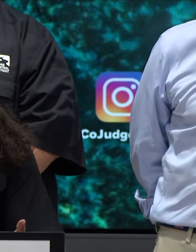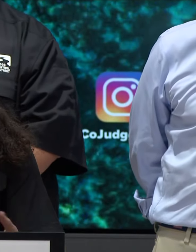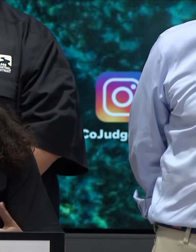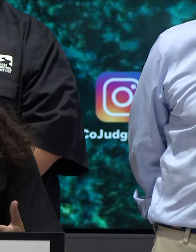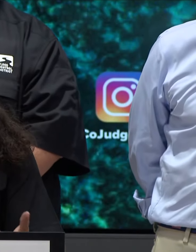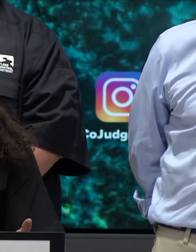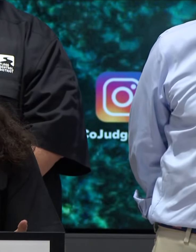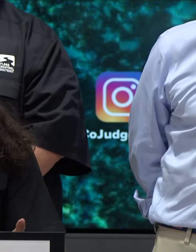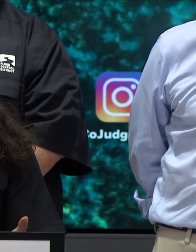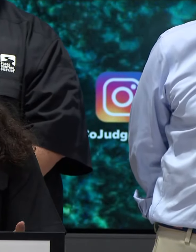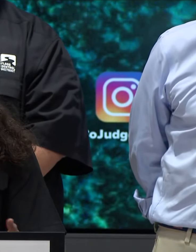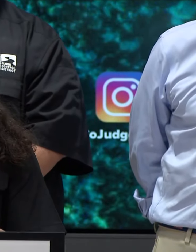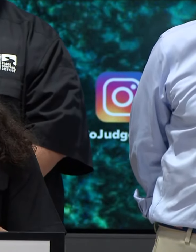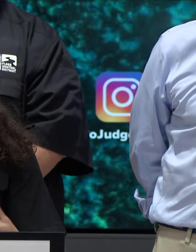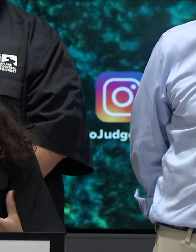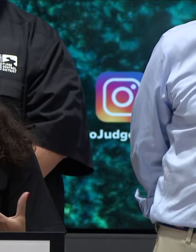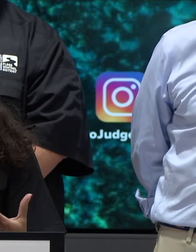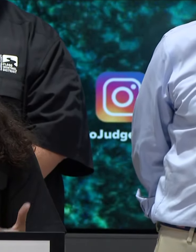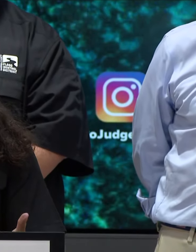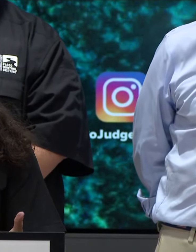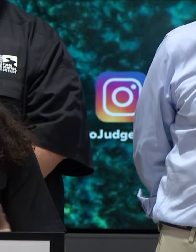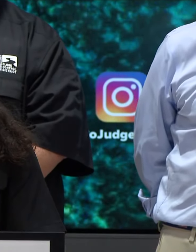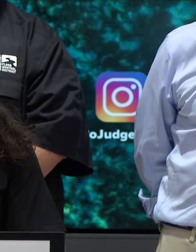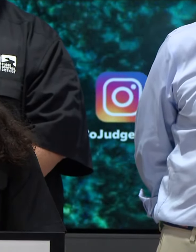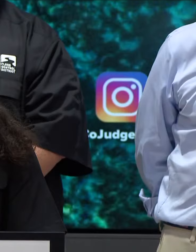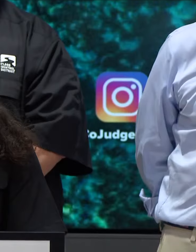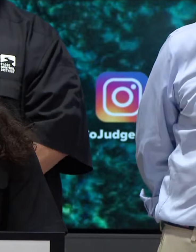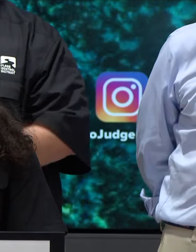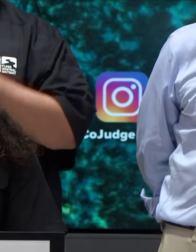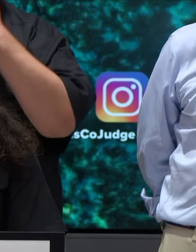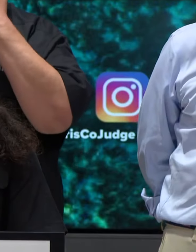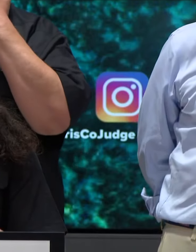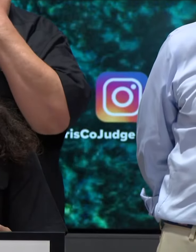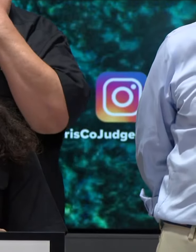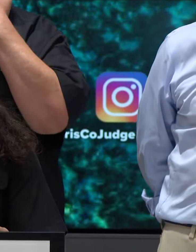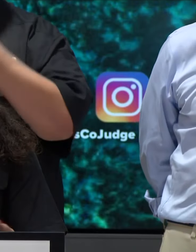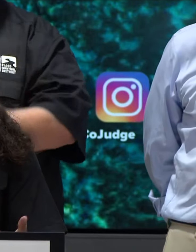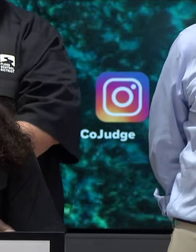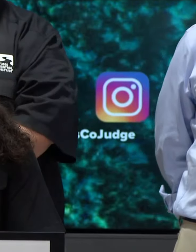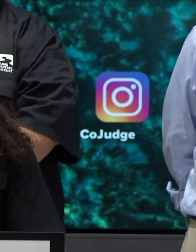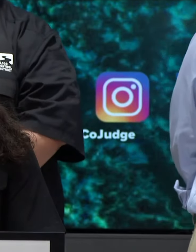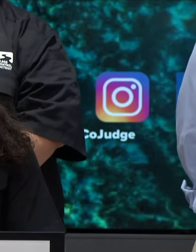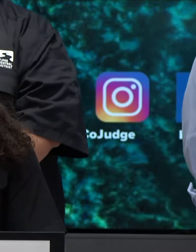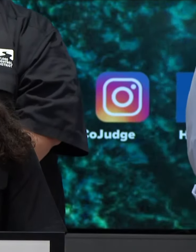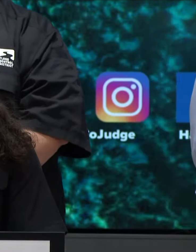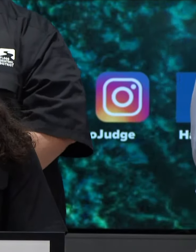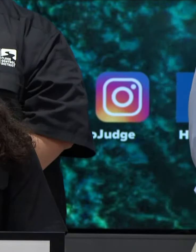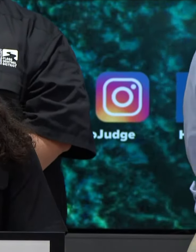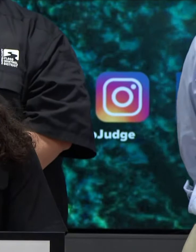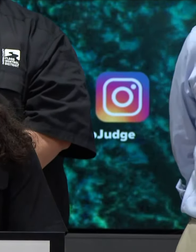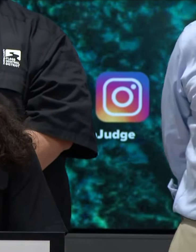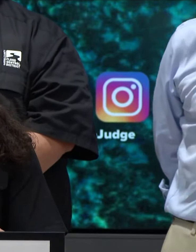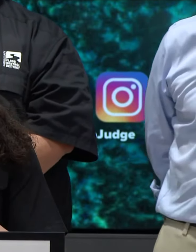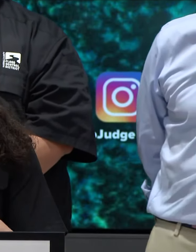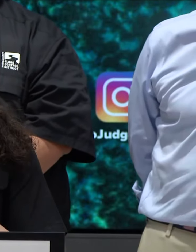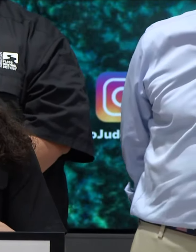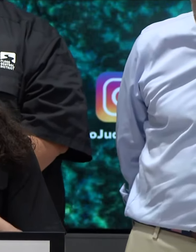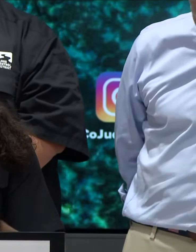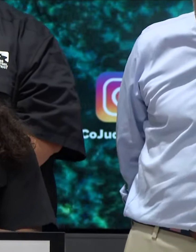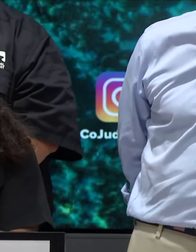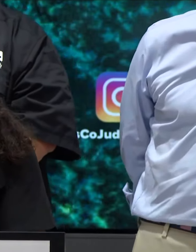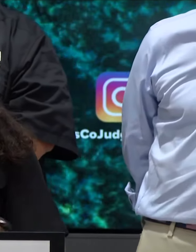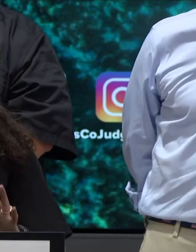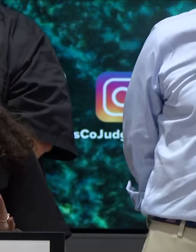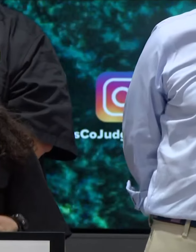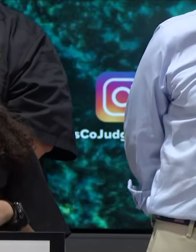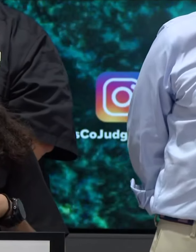aire acondicionado, sin electricidad, se vuelve una amenaza más grande. De hecho, hace un año me sentía muy mal,